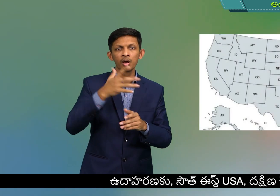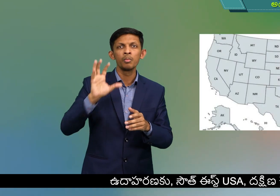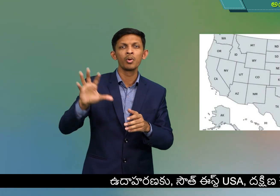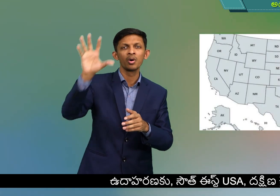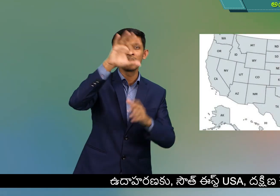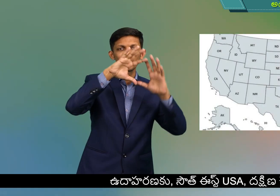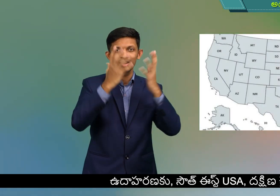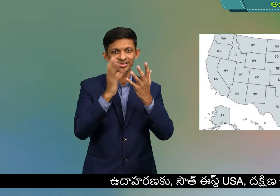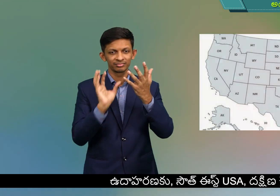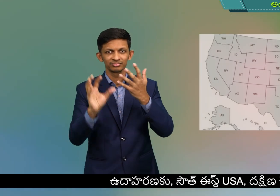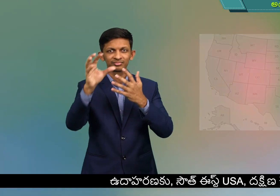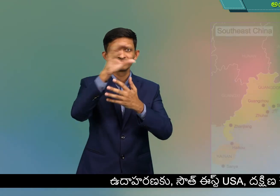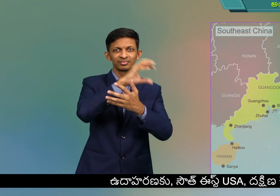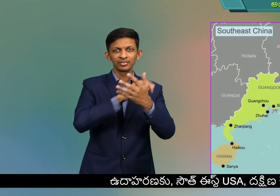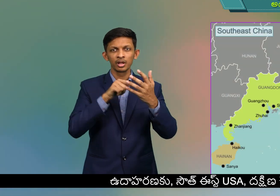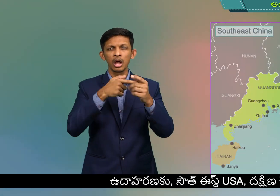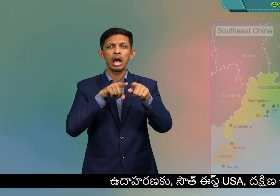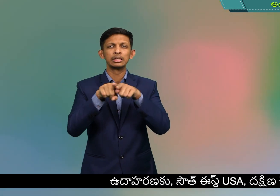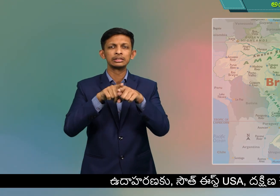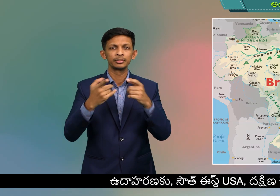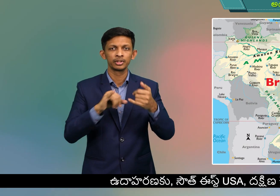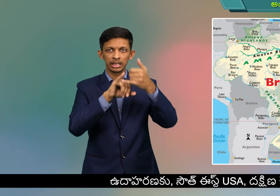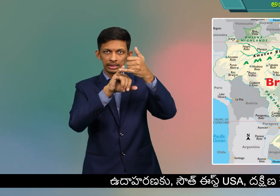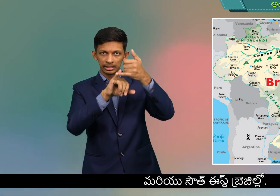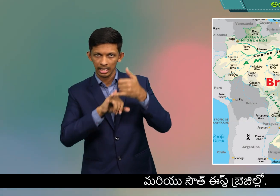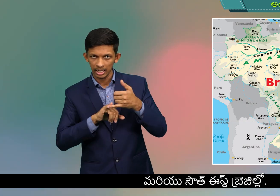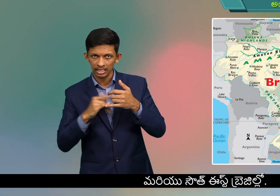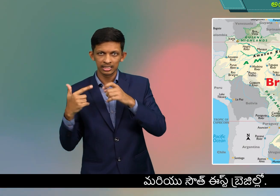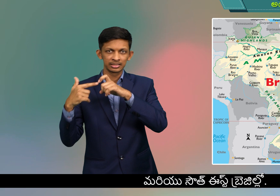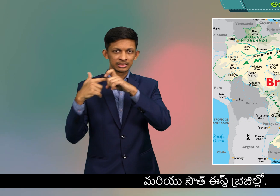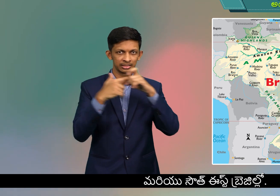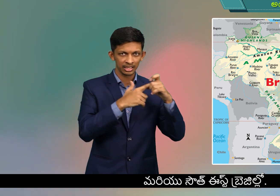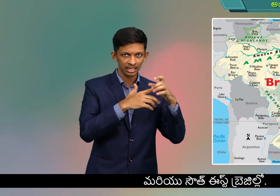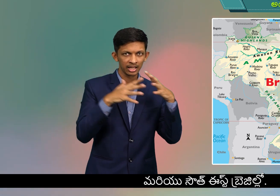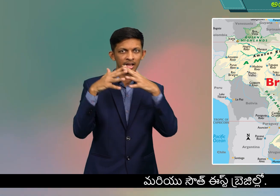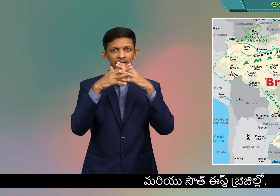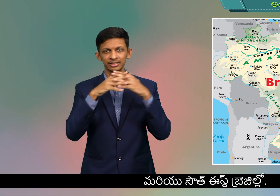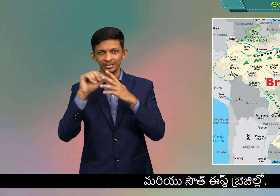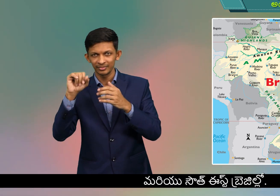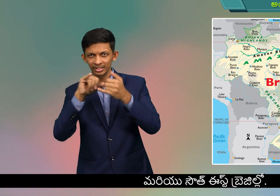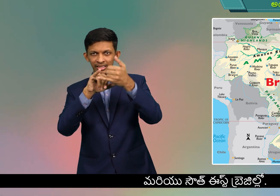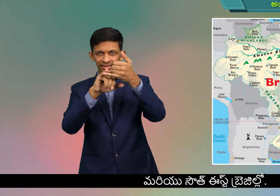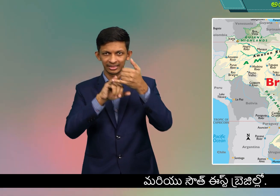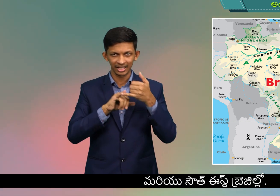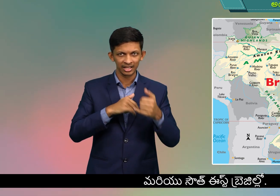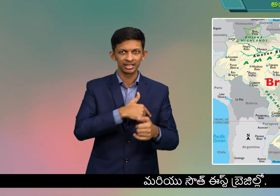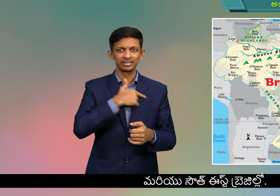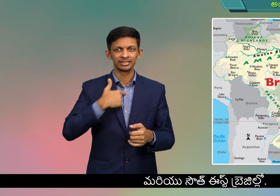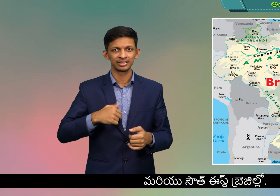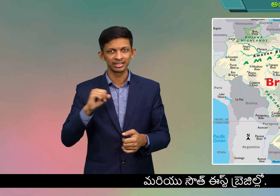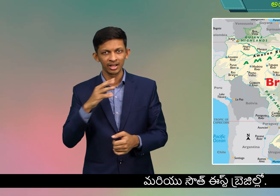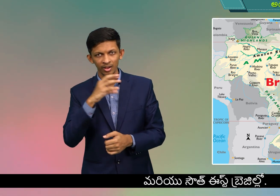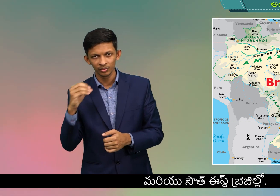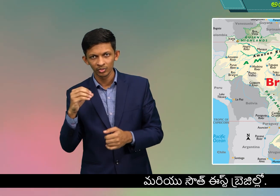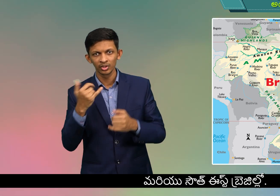ఉదాహరణకు సౌత్ ఈస్ట్ యుఎస్ఏ, దక్షిణ చైనా మరియు సౌత్ ఈస్ట్ బ్రెజిల్లో.